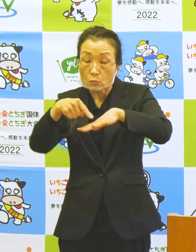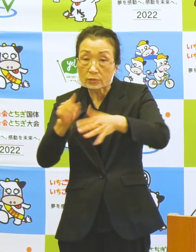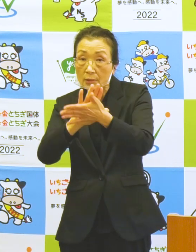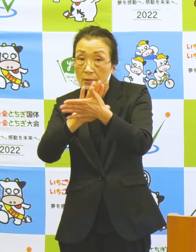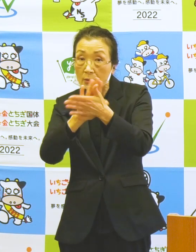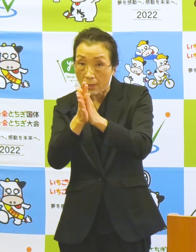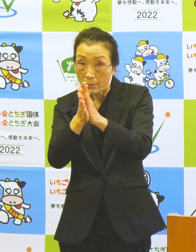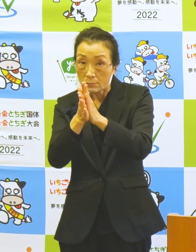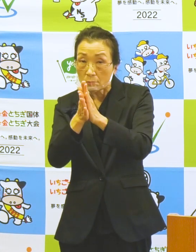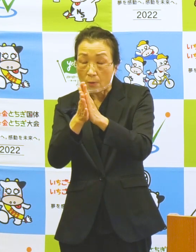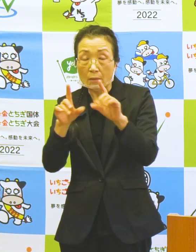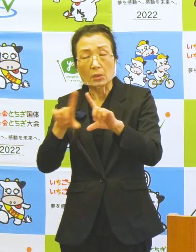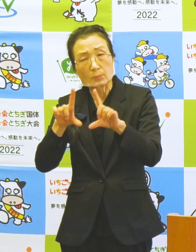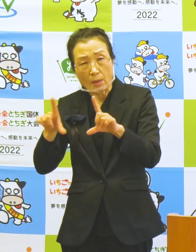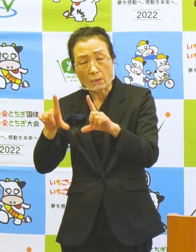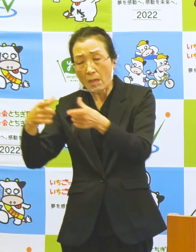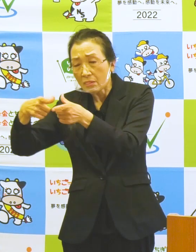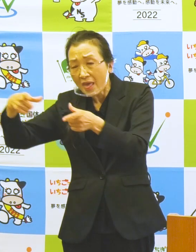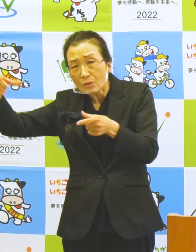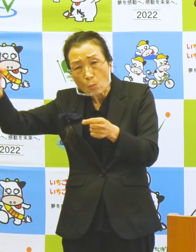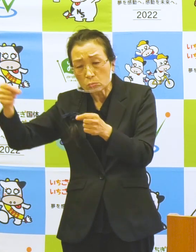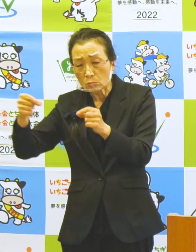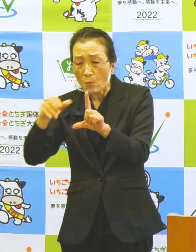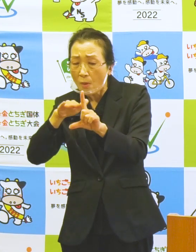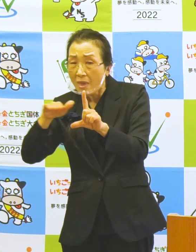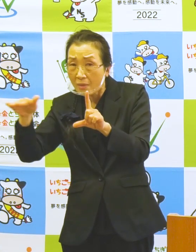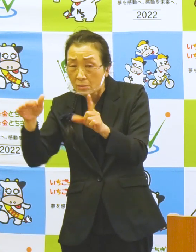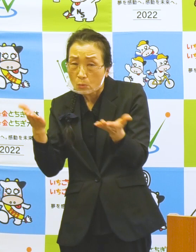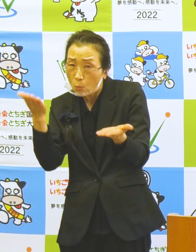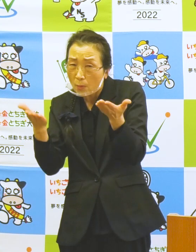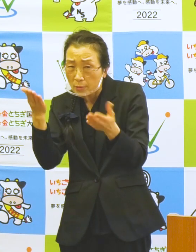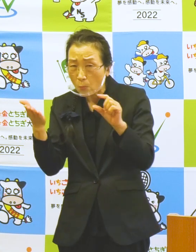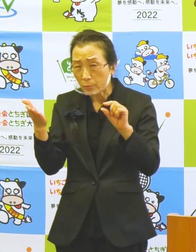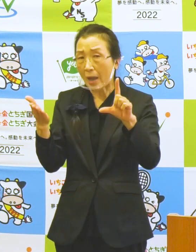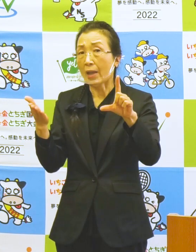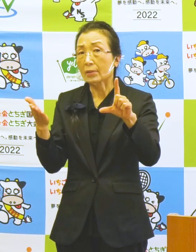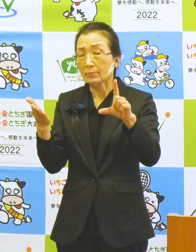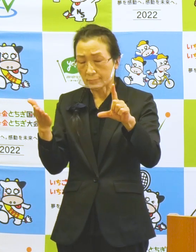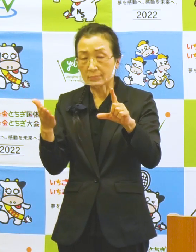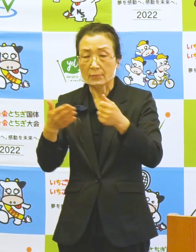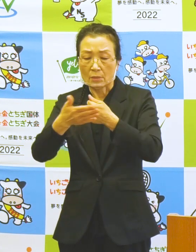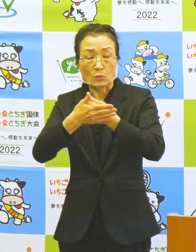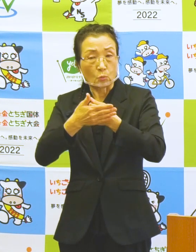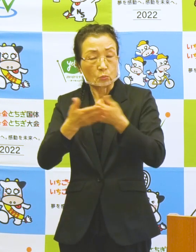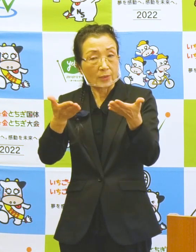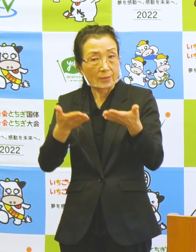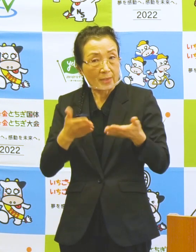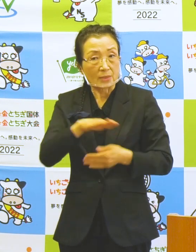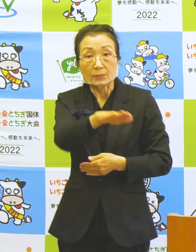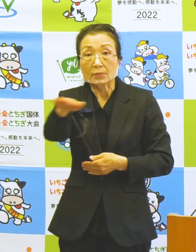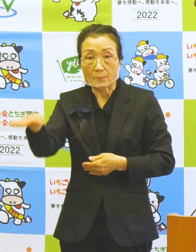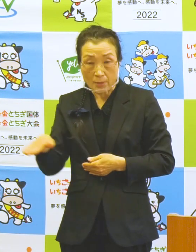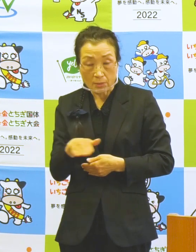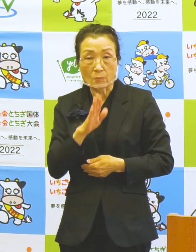平均はもとより全国の平均よりも高い接種率となり、ご協力をいただいた皆様、本当